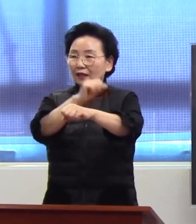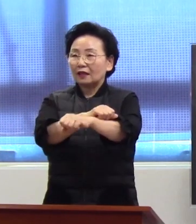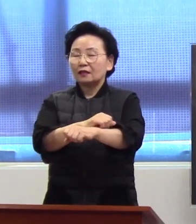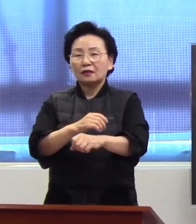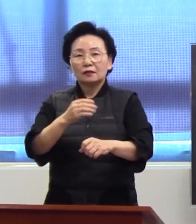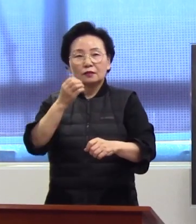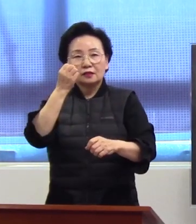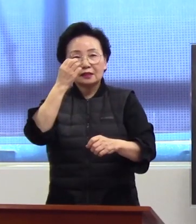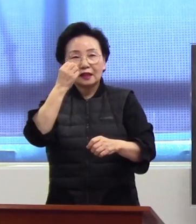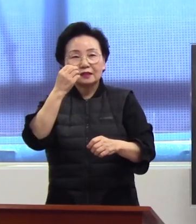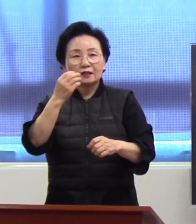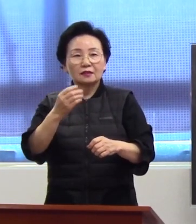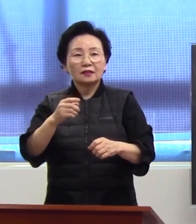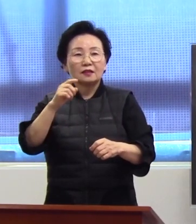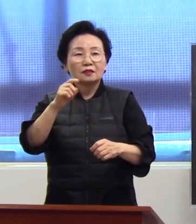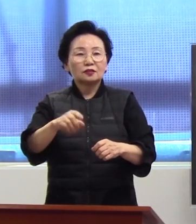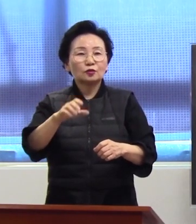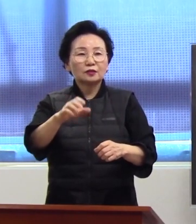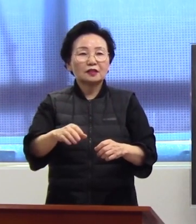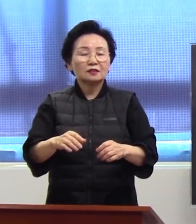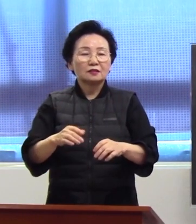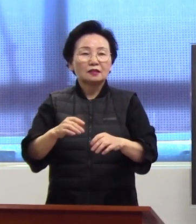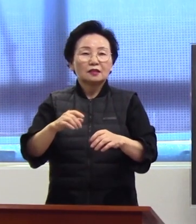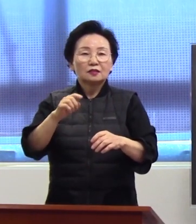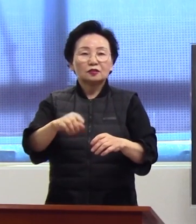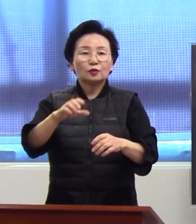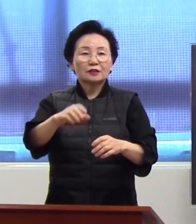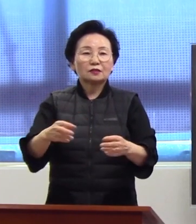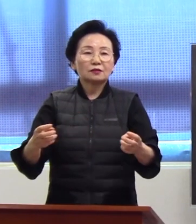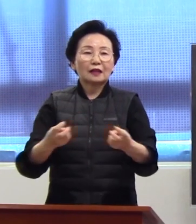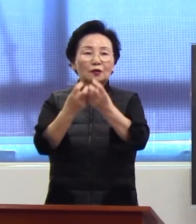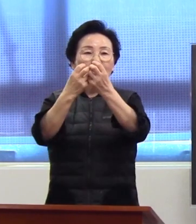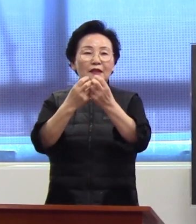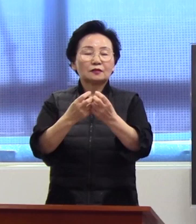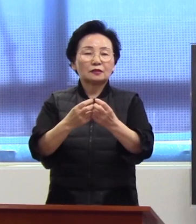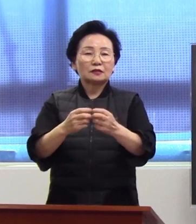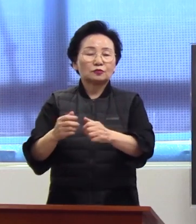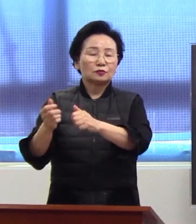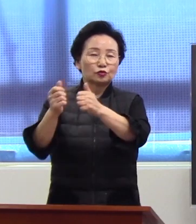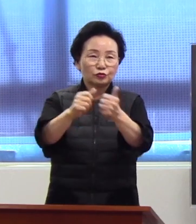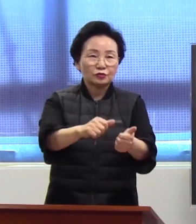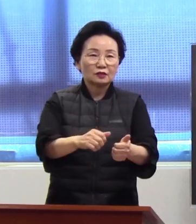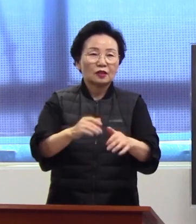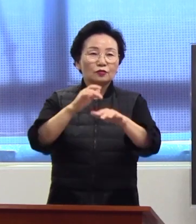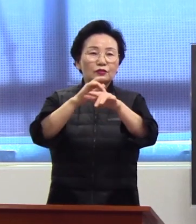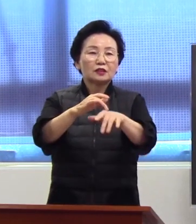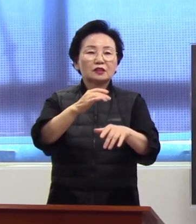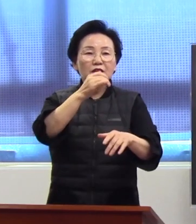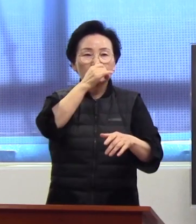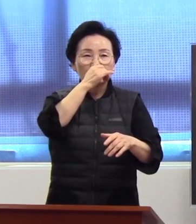나. 이상하다 하는데 그곳에서 사고 나서 죽은 귀신이 있는 것